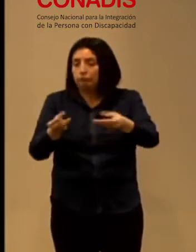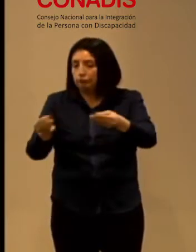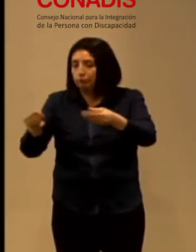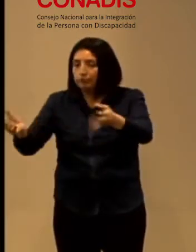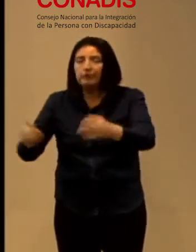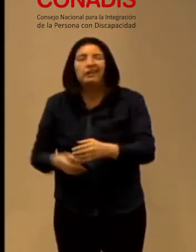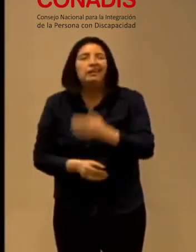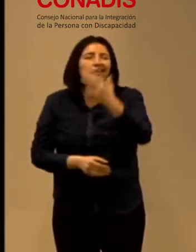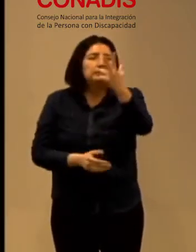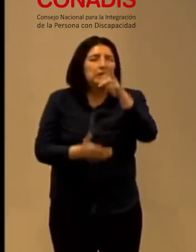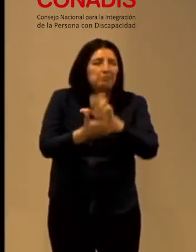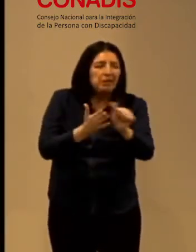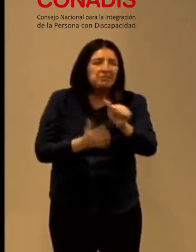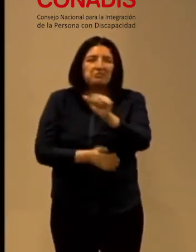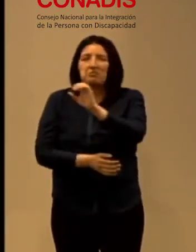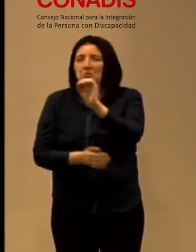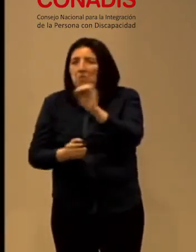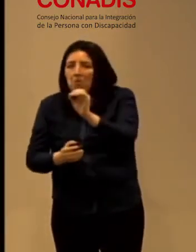duración de 3 a 4 meses.